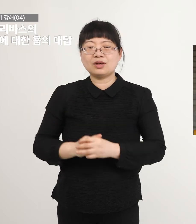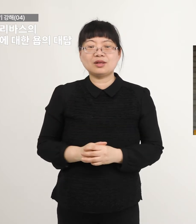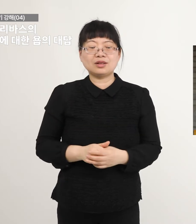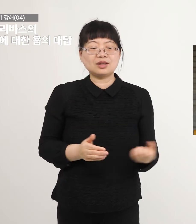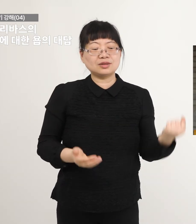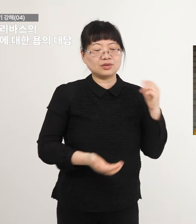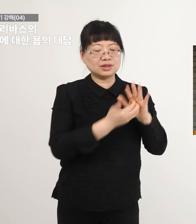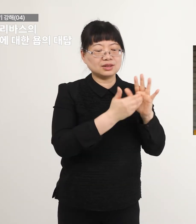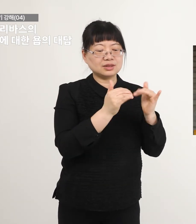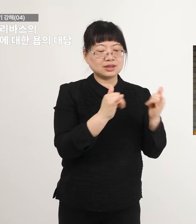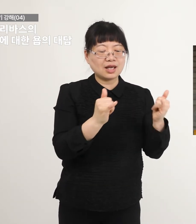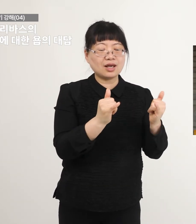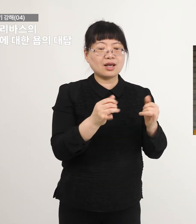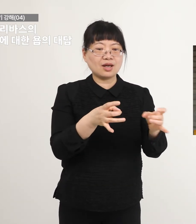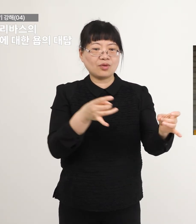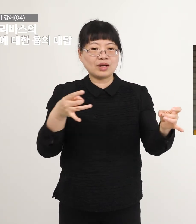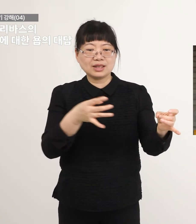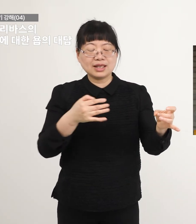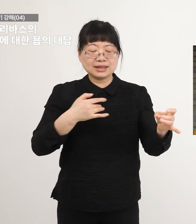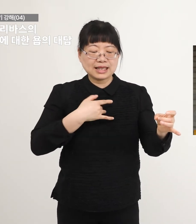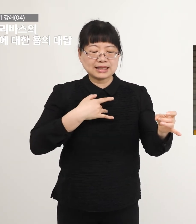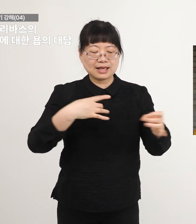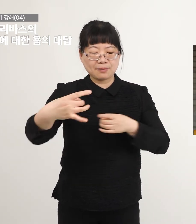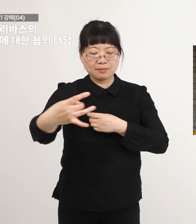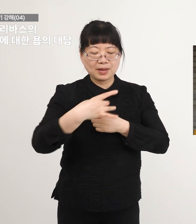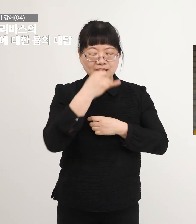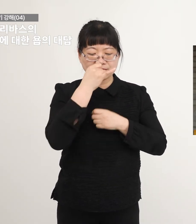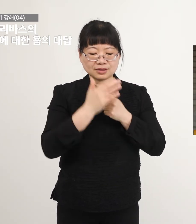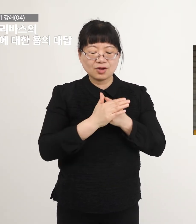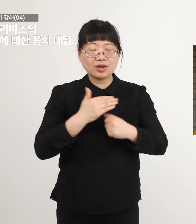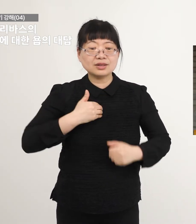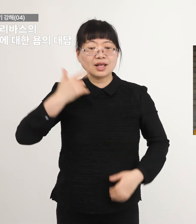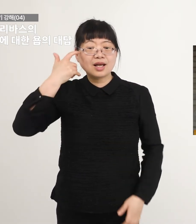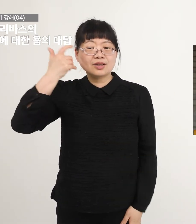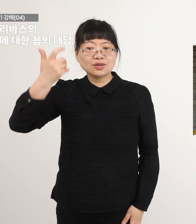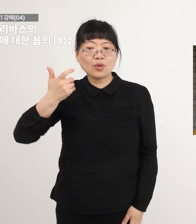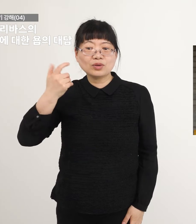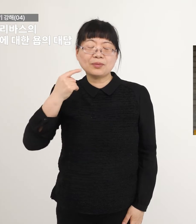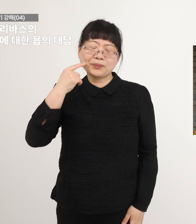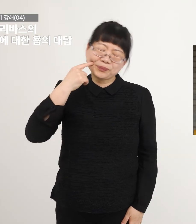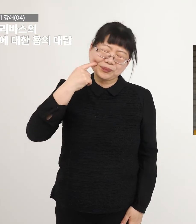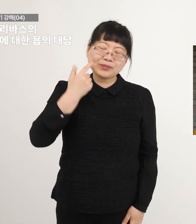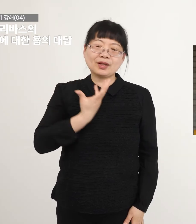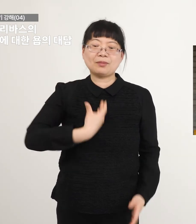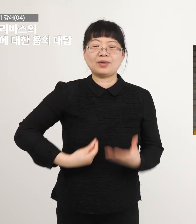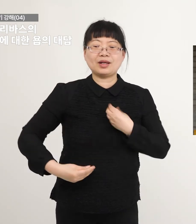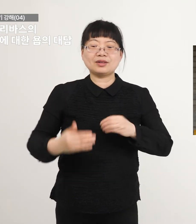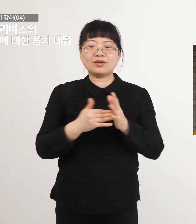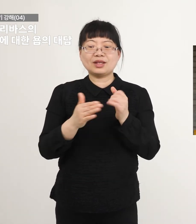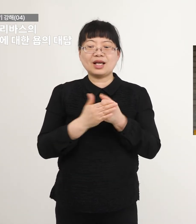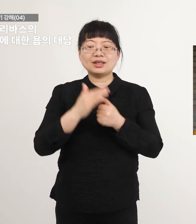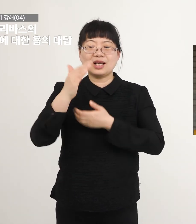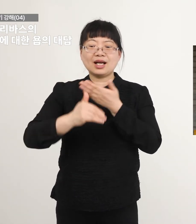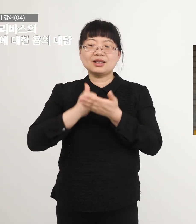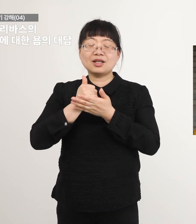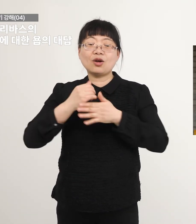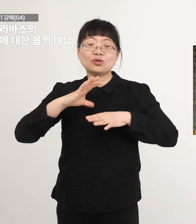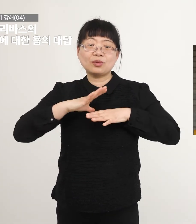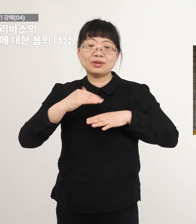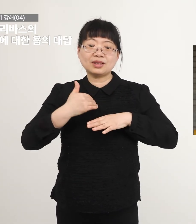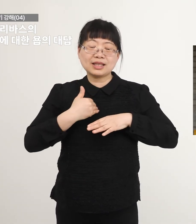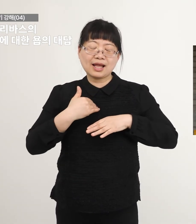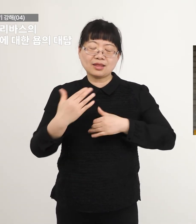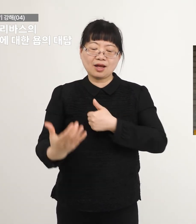전능자의 화살이 내게 박힘에 나의 영이 그 독을 마셨나니 하나님의 두려움이